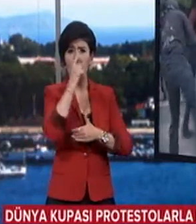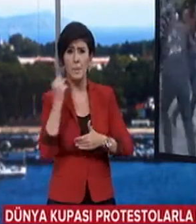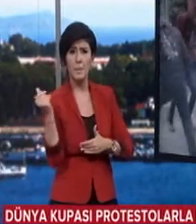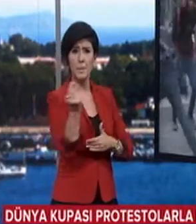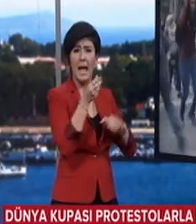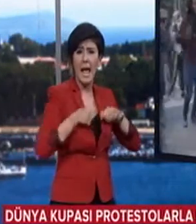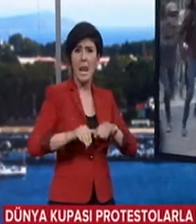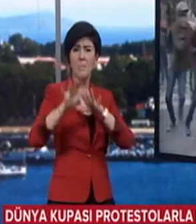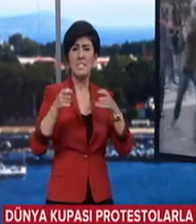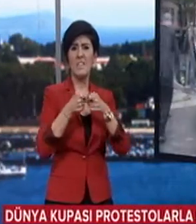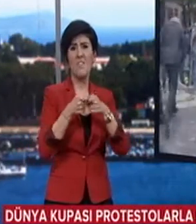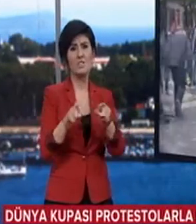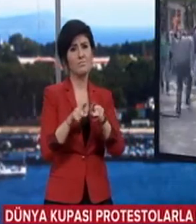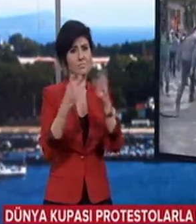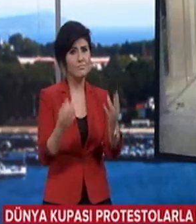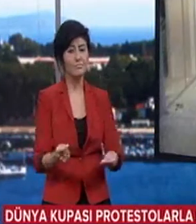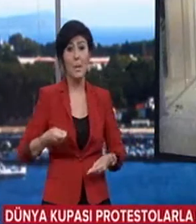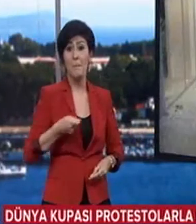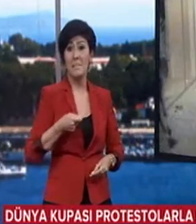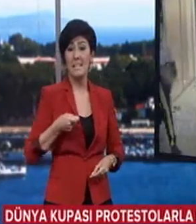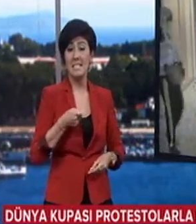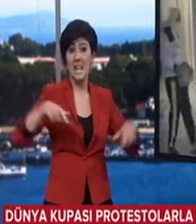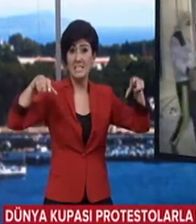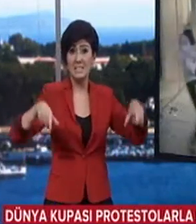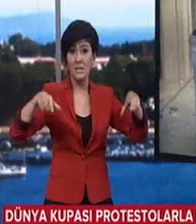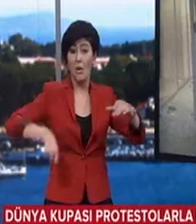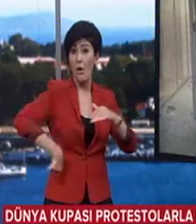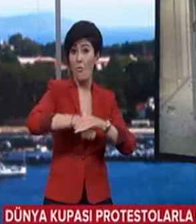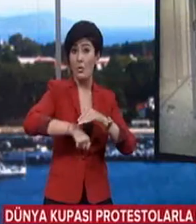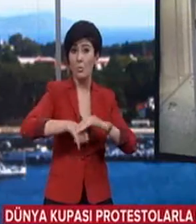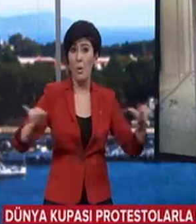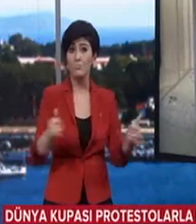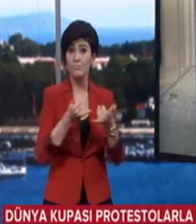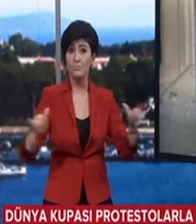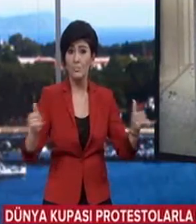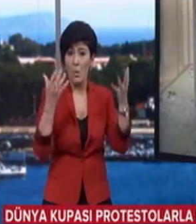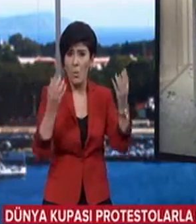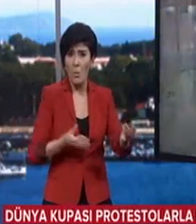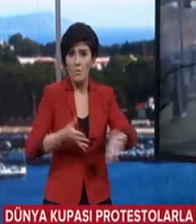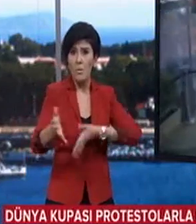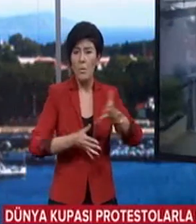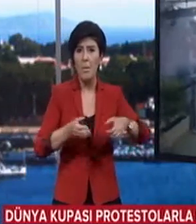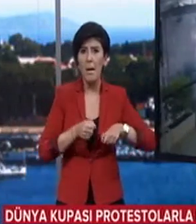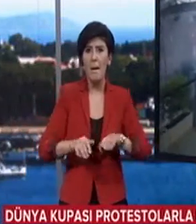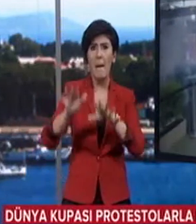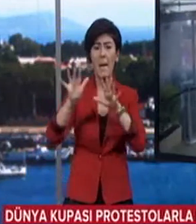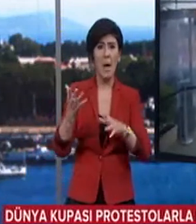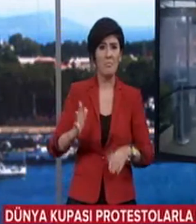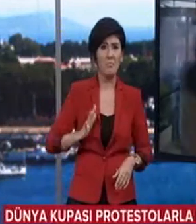eylemci ortalığı savaş alanına çevirdi. Brezilya'da sokaklarda futbol şöleni yaşanırken sokaklarda